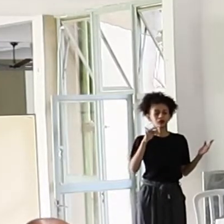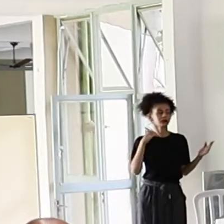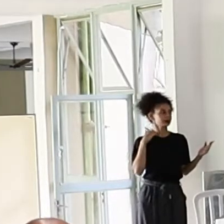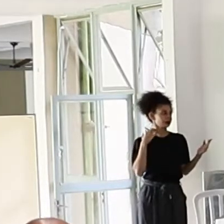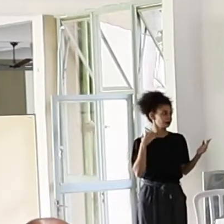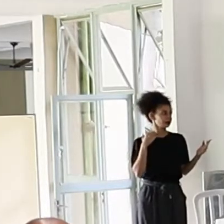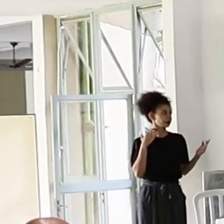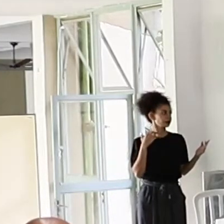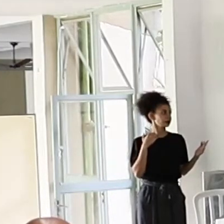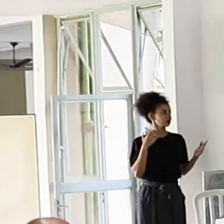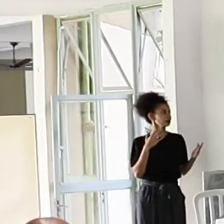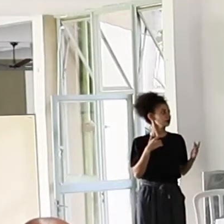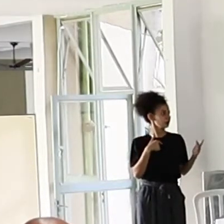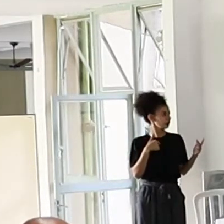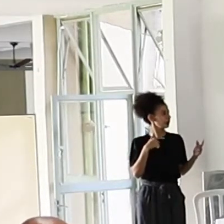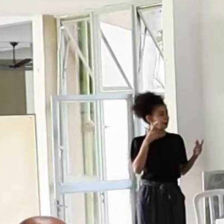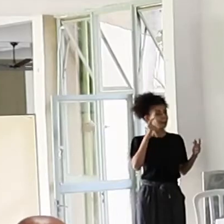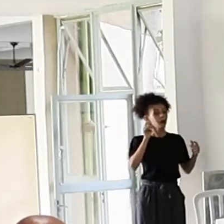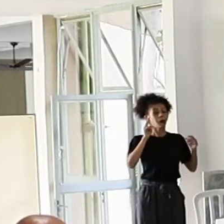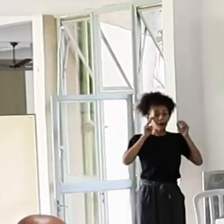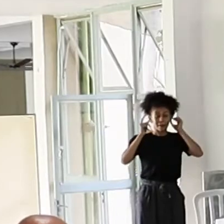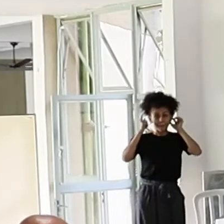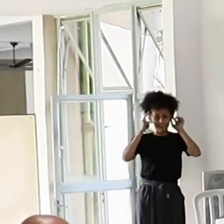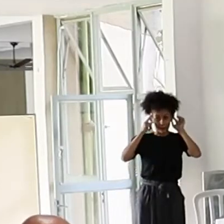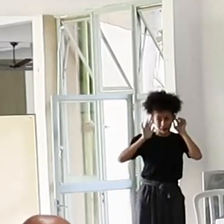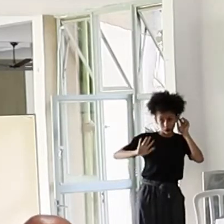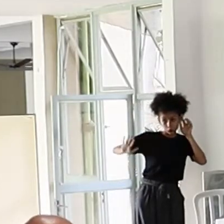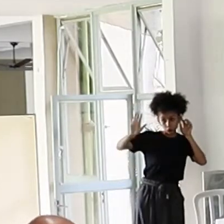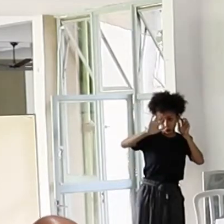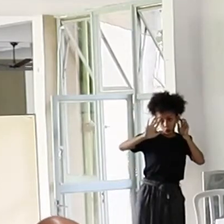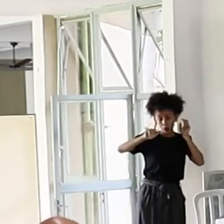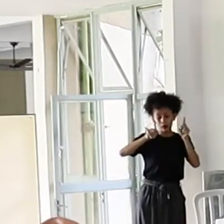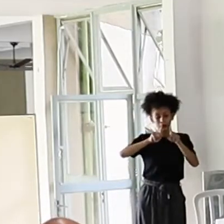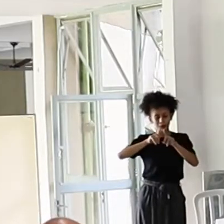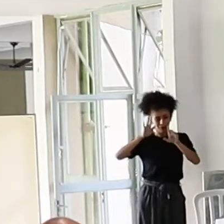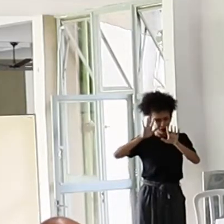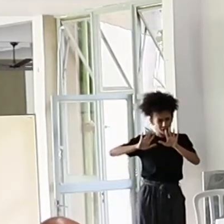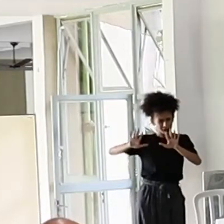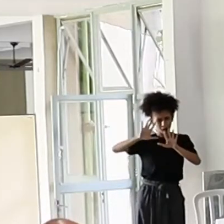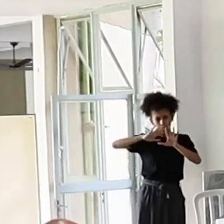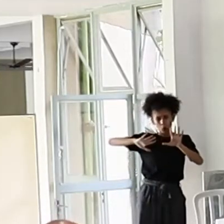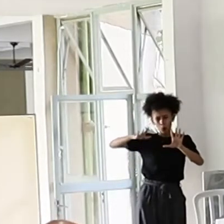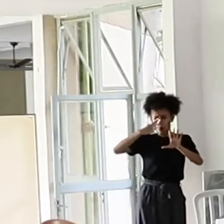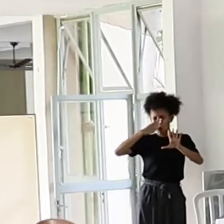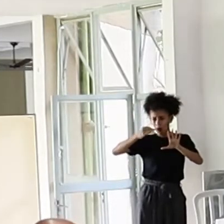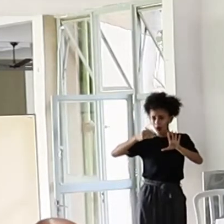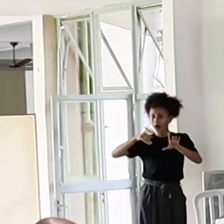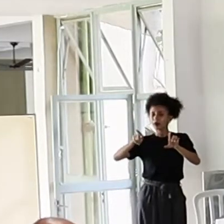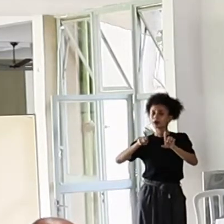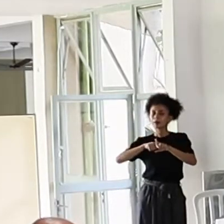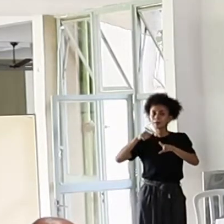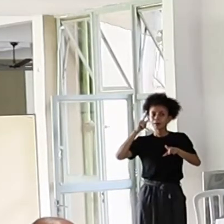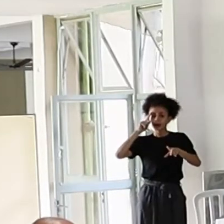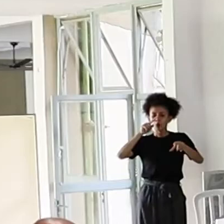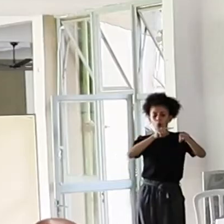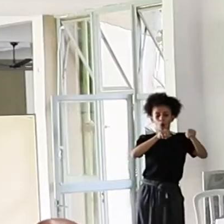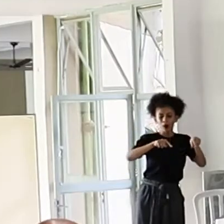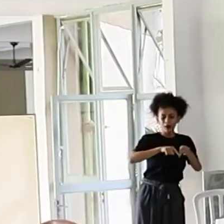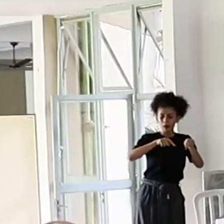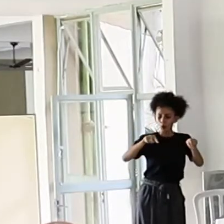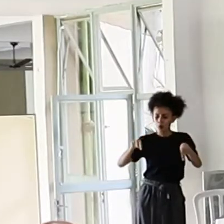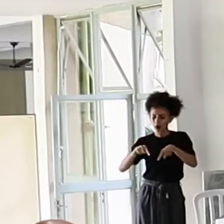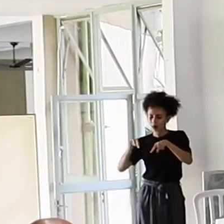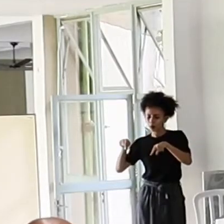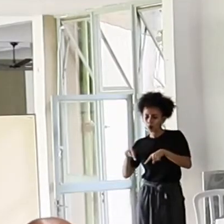sal todo e age no território Eu também trago esse desafio para administração pensar o todo guará e pensar nas quadras